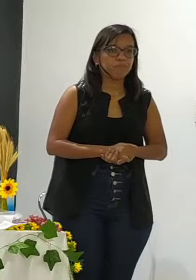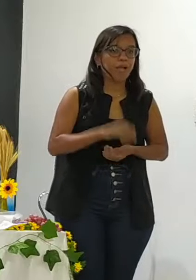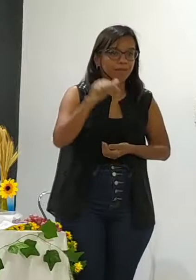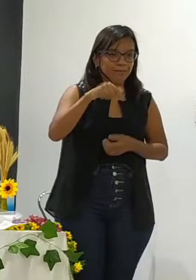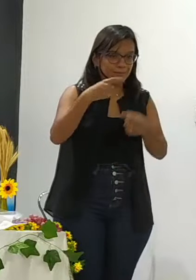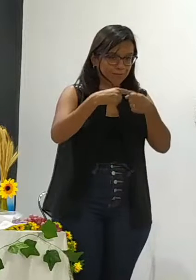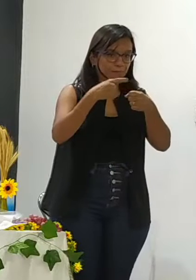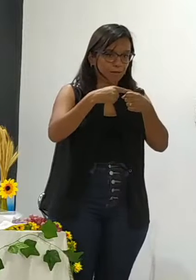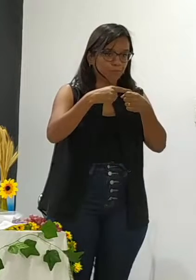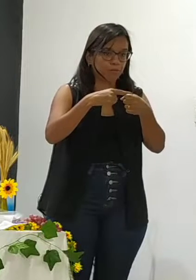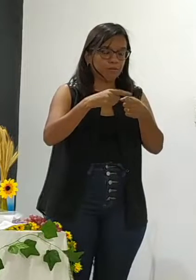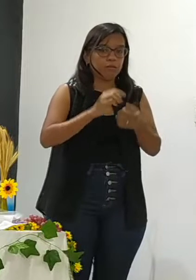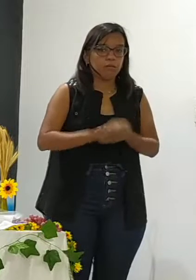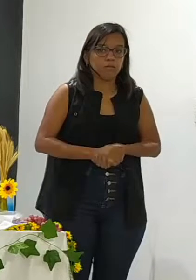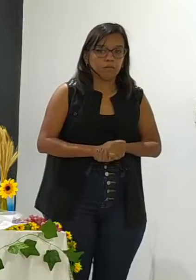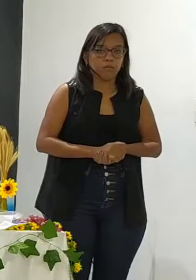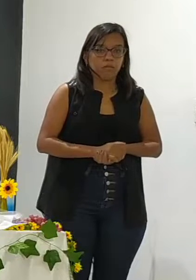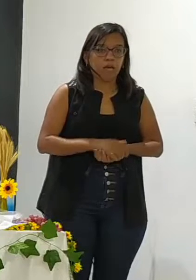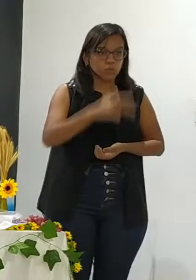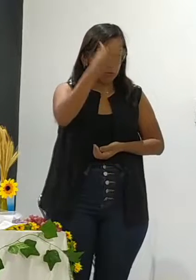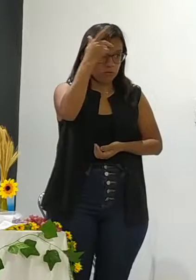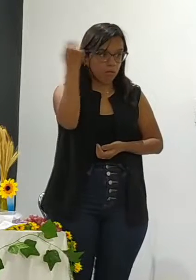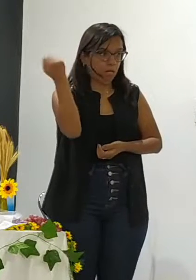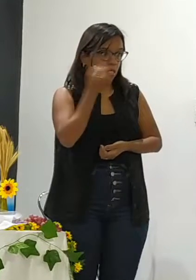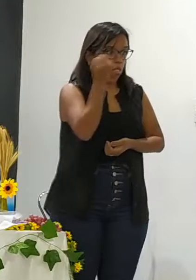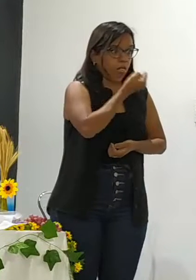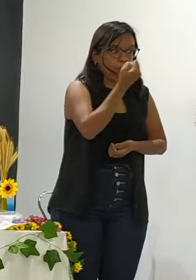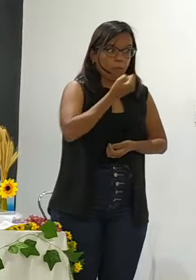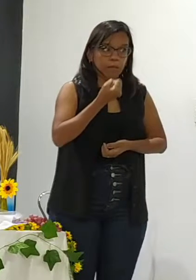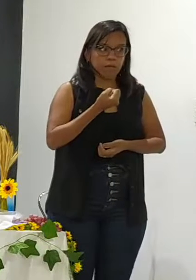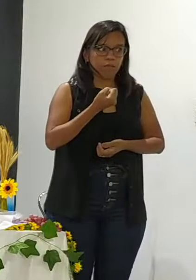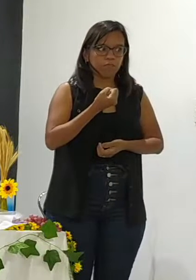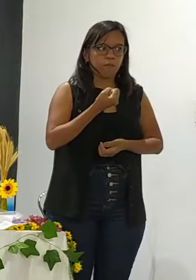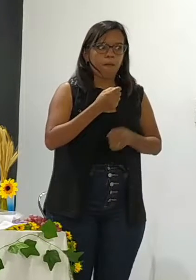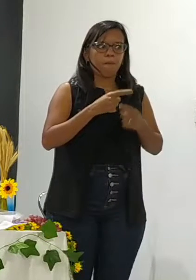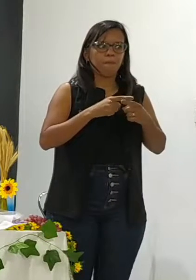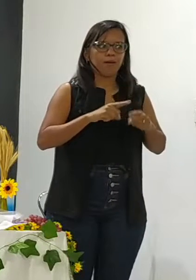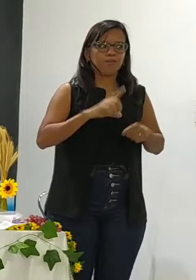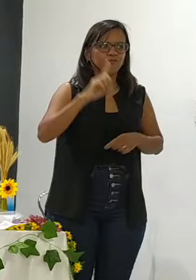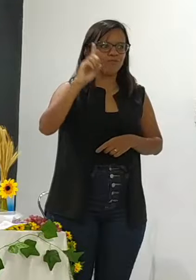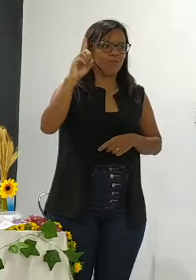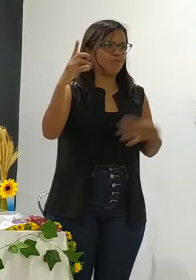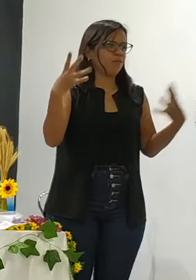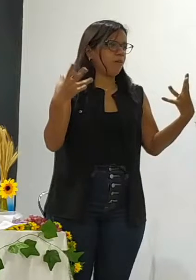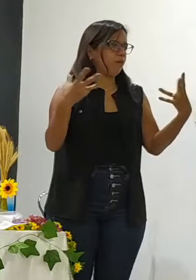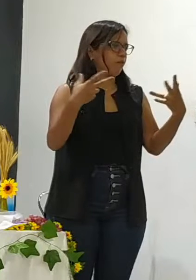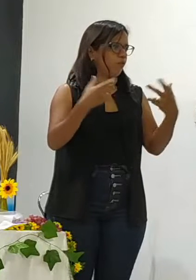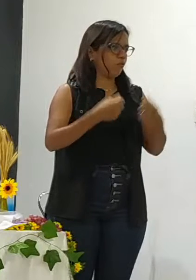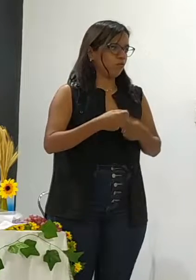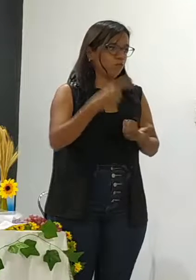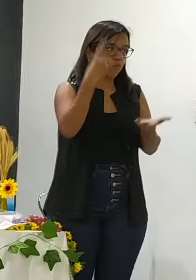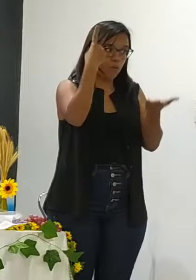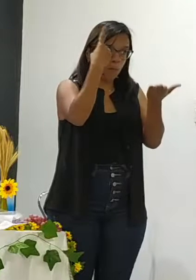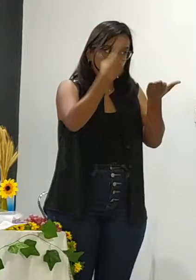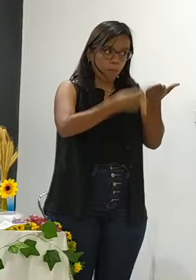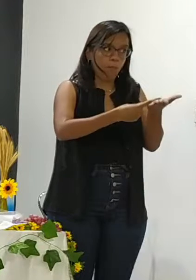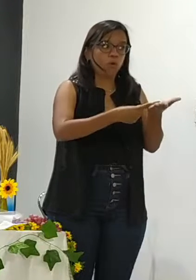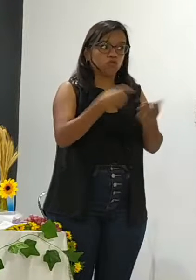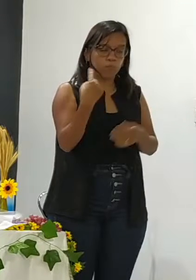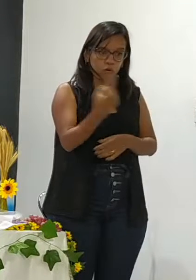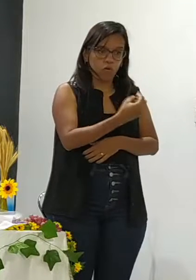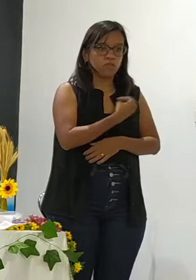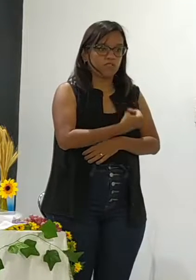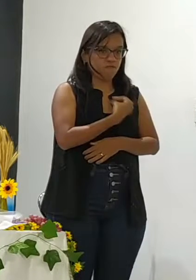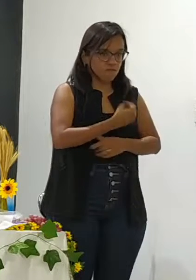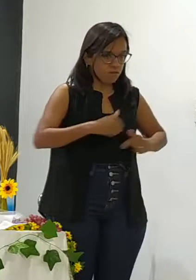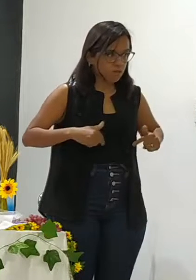Parque Flora, e eu me matar, sabia? Mas Deus, ele é tremendo, né? Deus, quando ele tem um propósito na nossa vida, né?